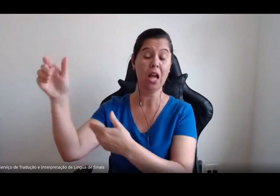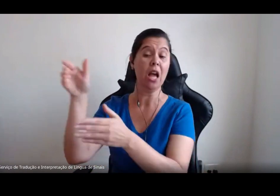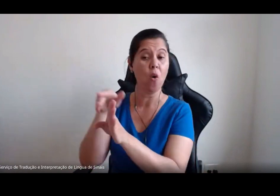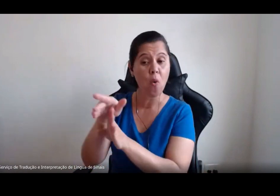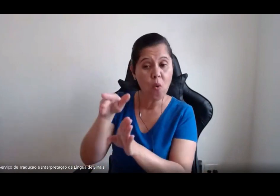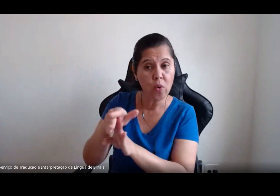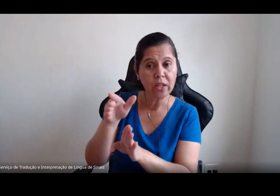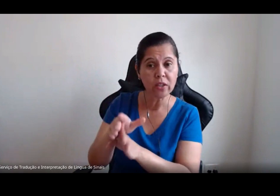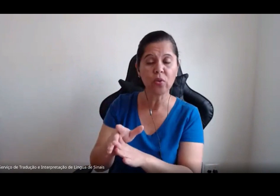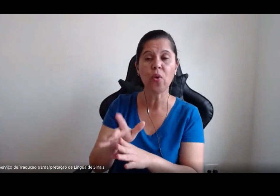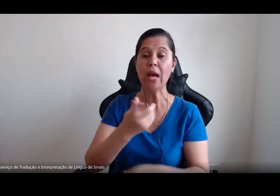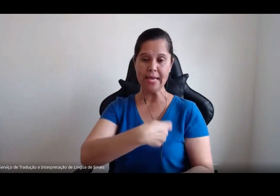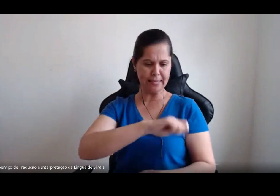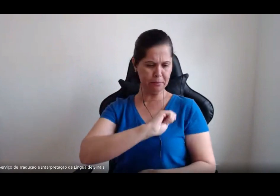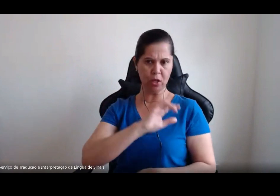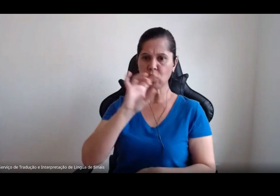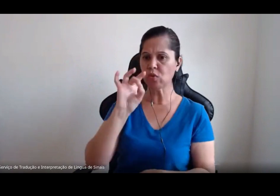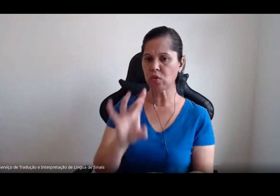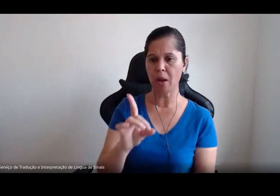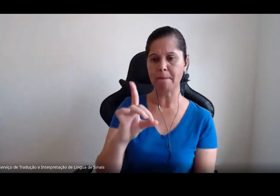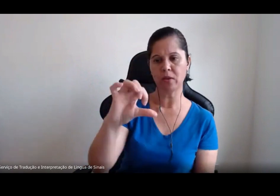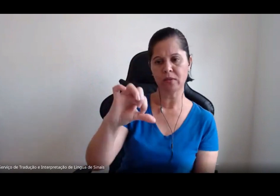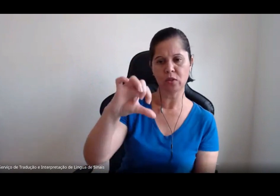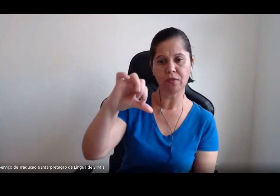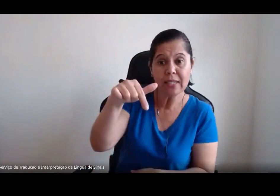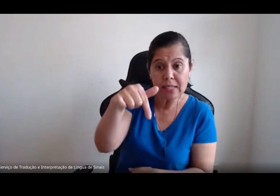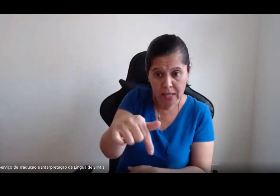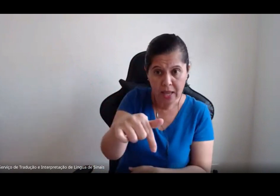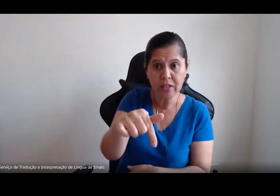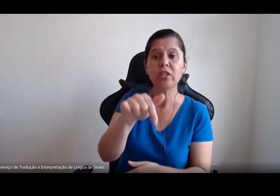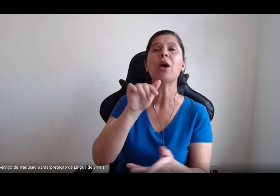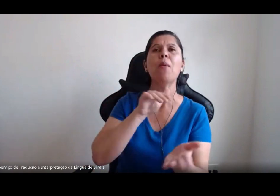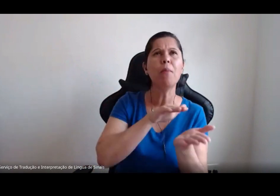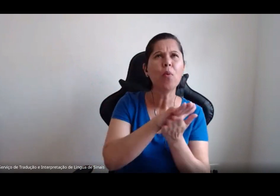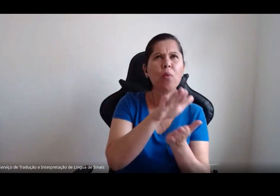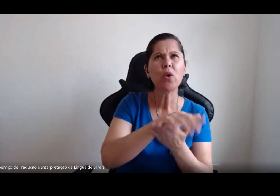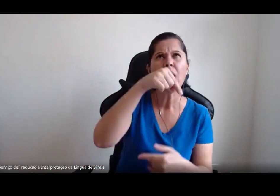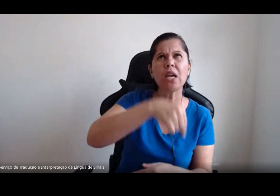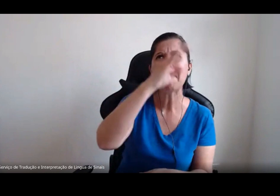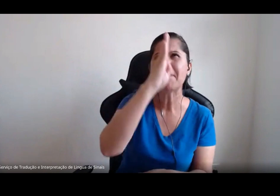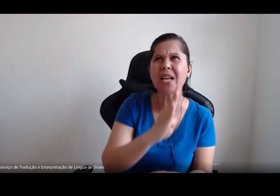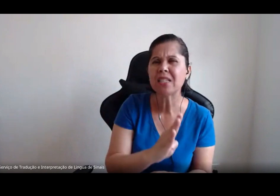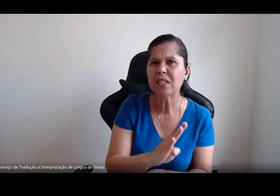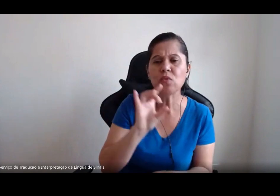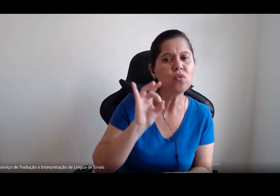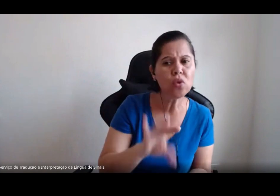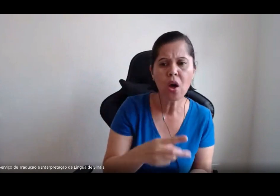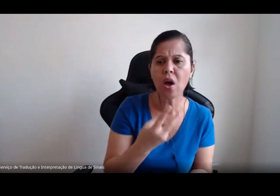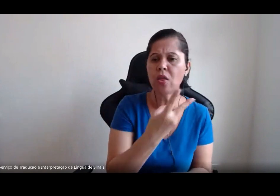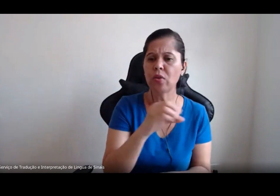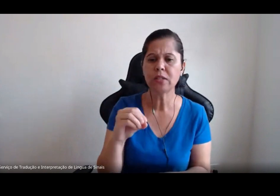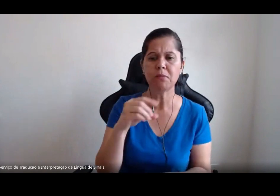por ele na França. Foi traduzido para o espanhol em 97, e ele foi traduzido e publicado no Brasil apenas